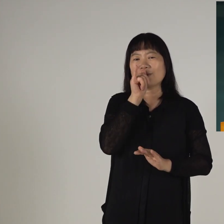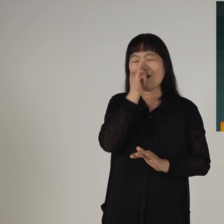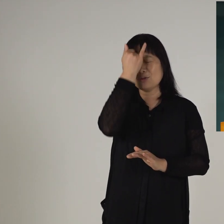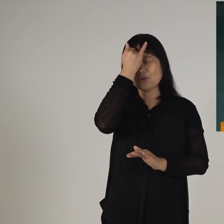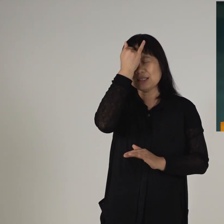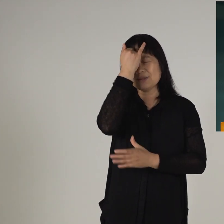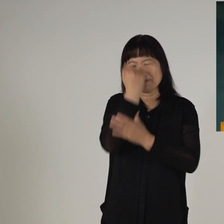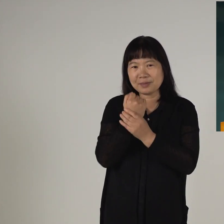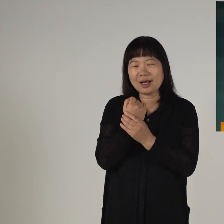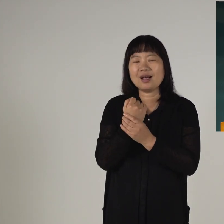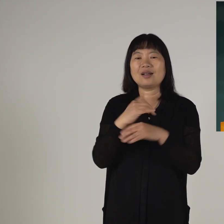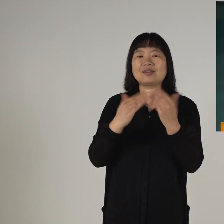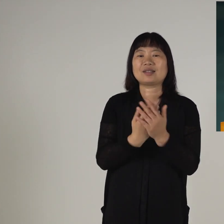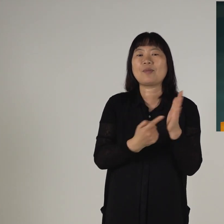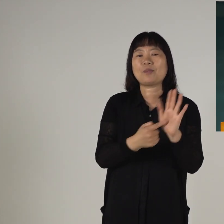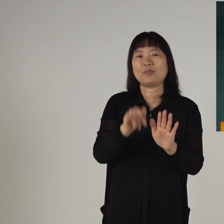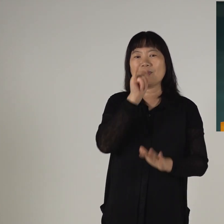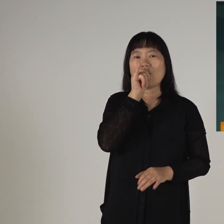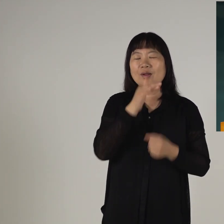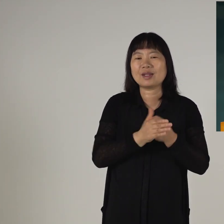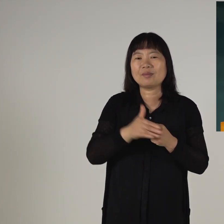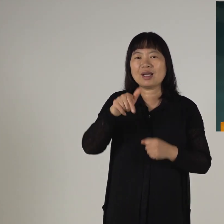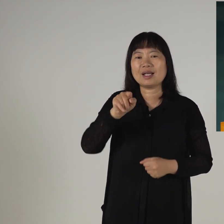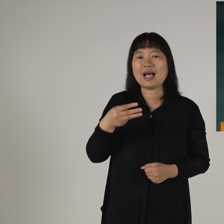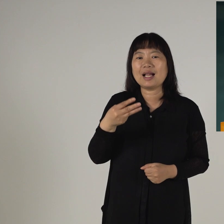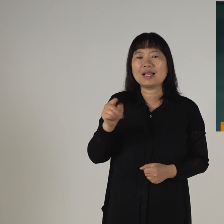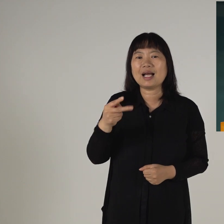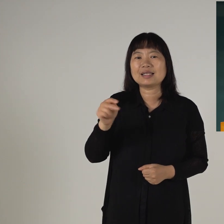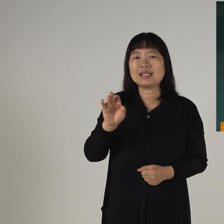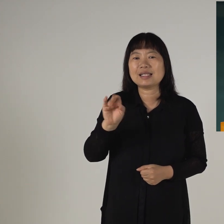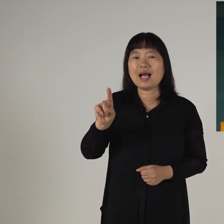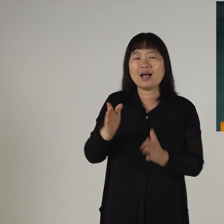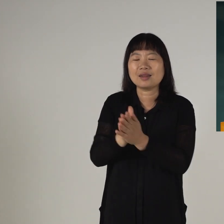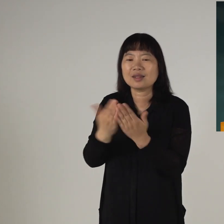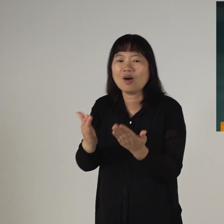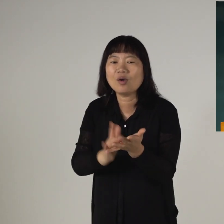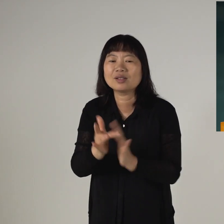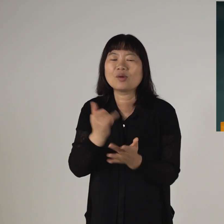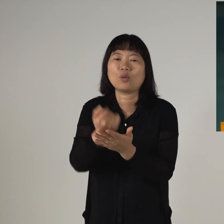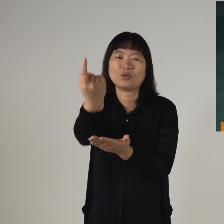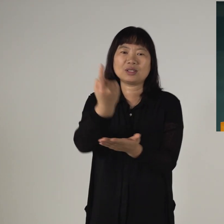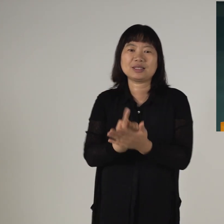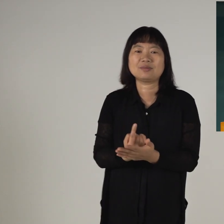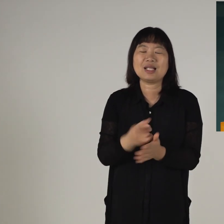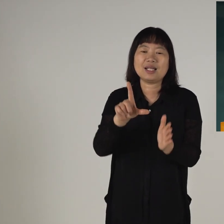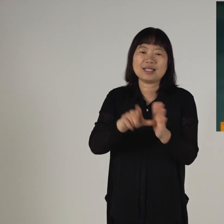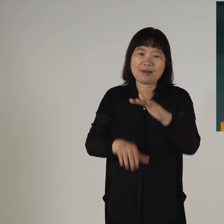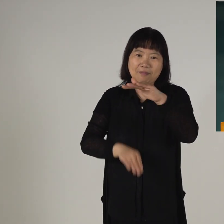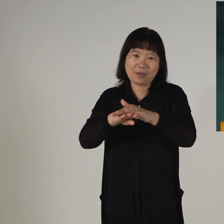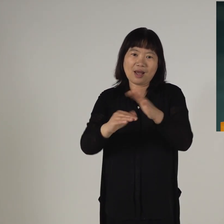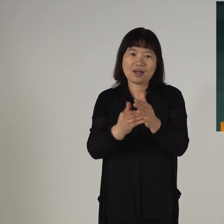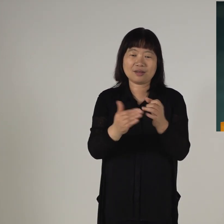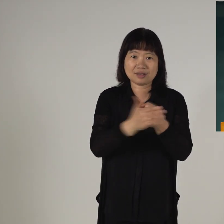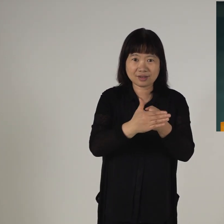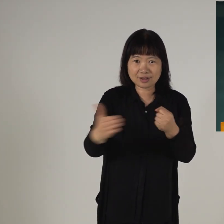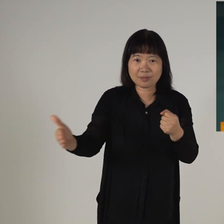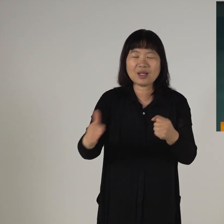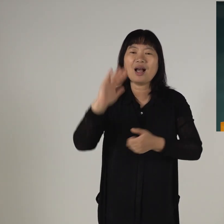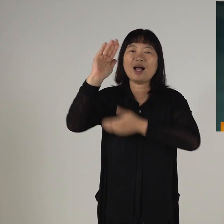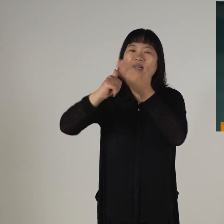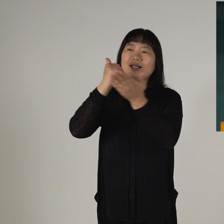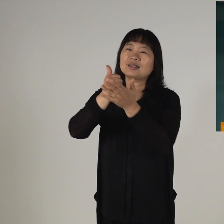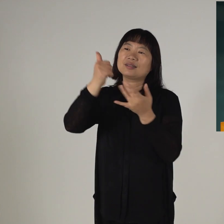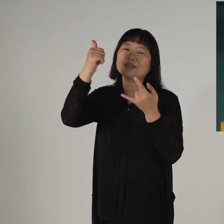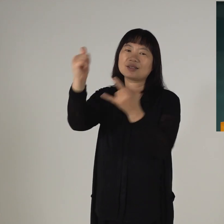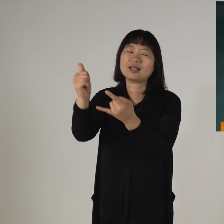윤리의 타락. 그래서 갈라디아서에서는 예수님의 오심을 때가 참에